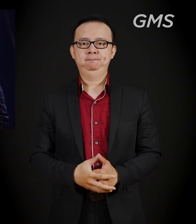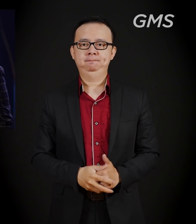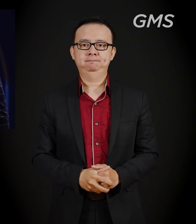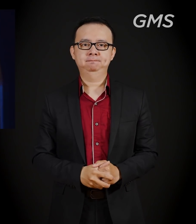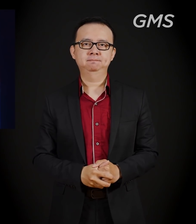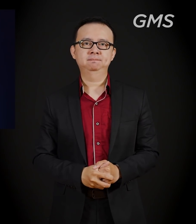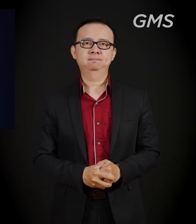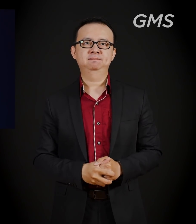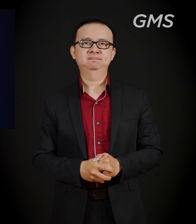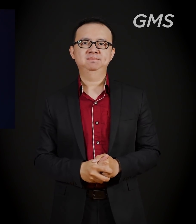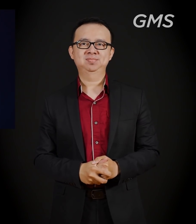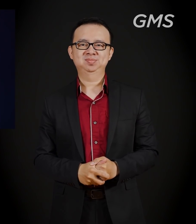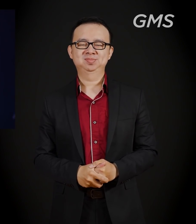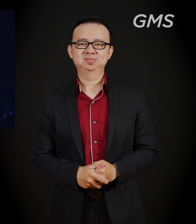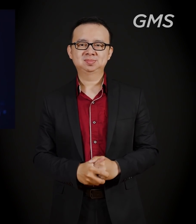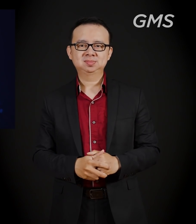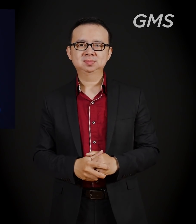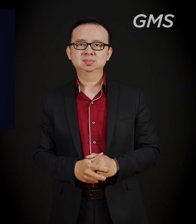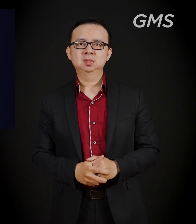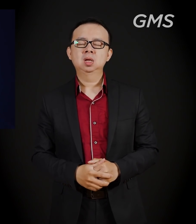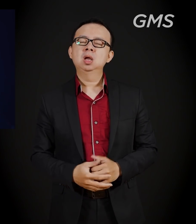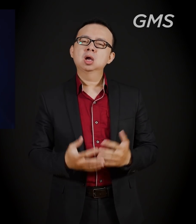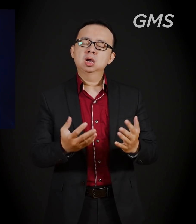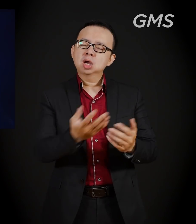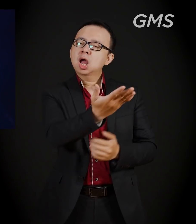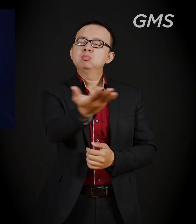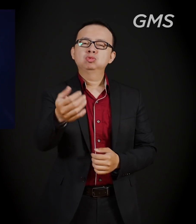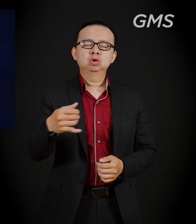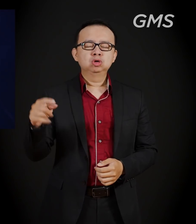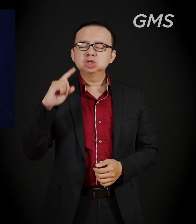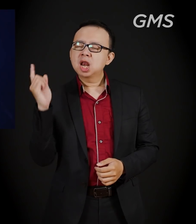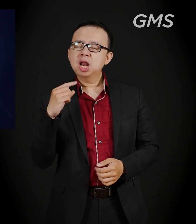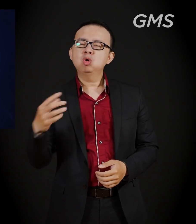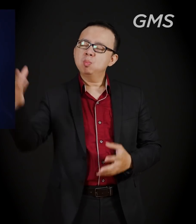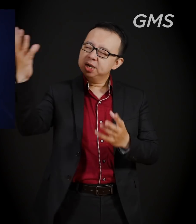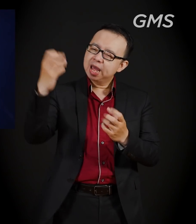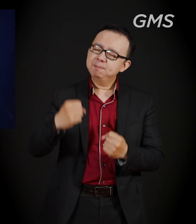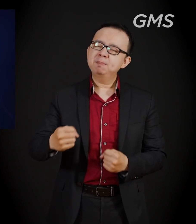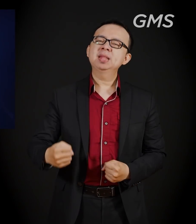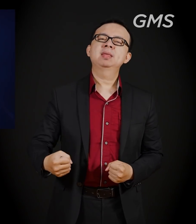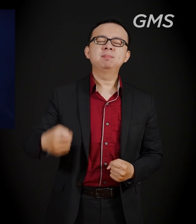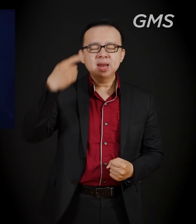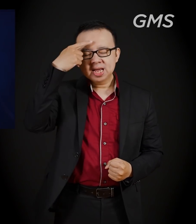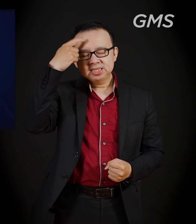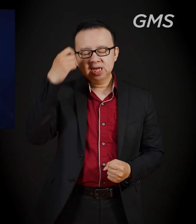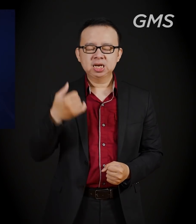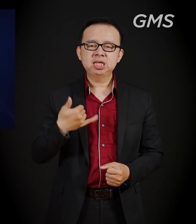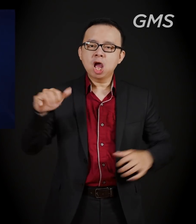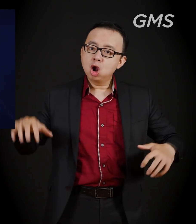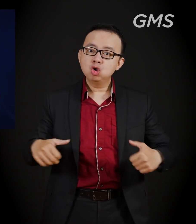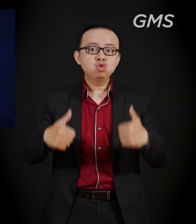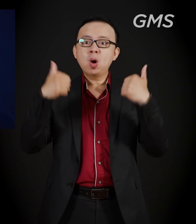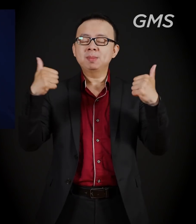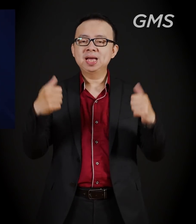Ya yeah, kan? Saudara selalu dapat pengajaran yang luar biasa dari hambanya, Pendeta Philip Mantova. Dan saya cukup sangat kagum